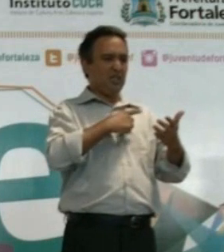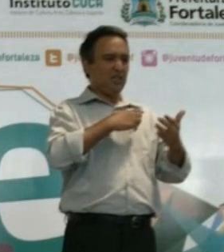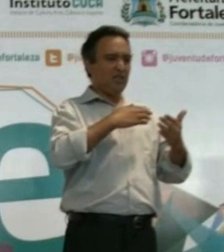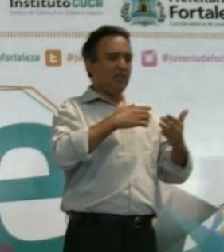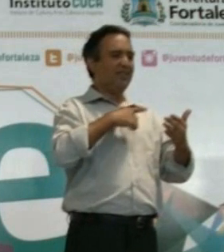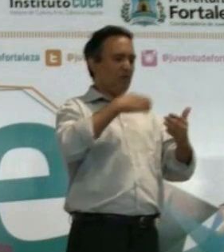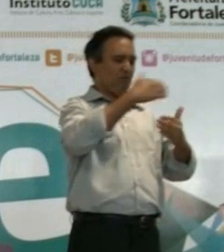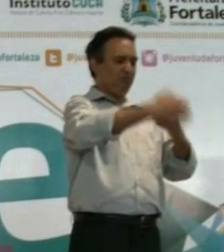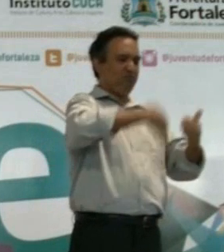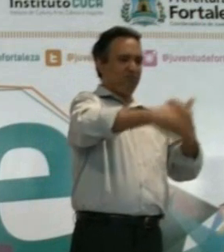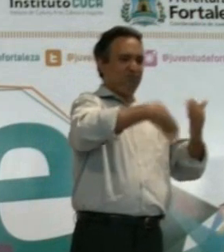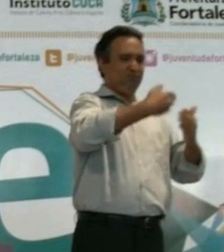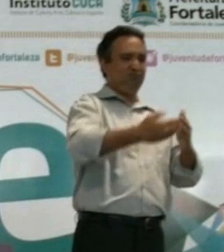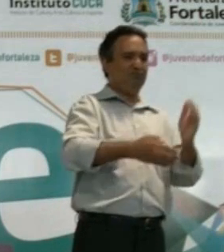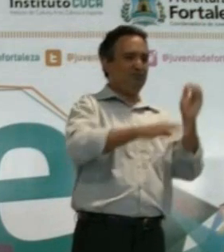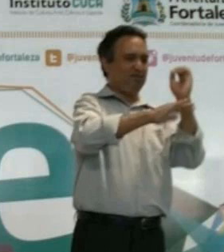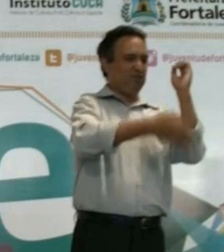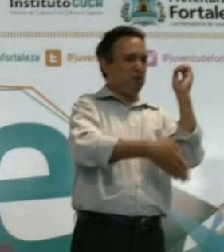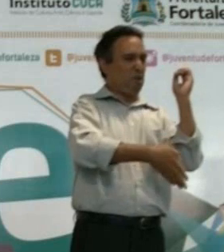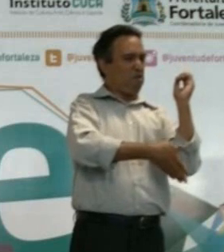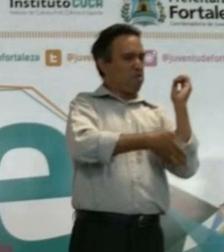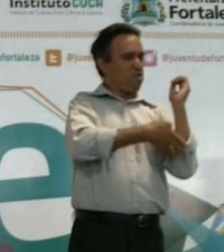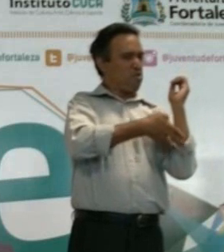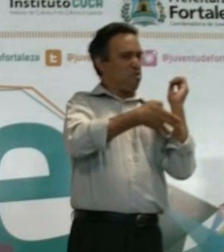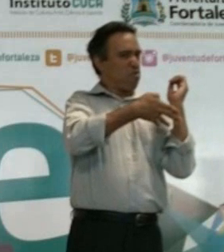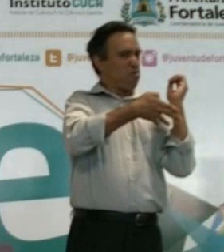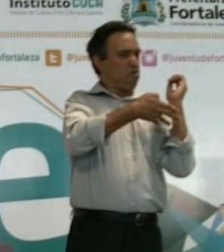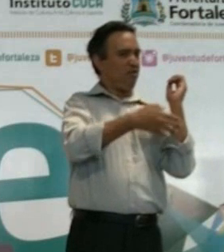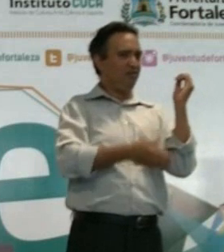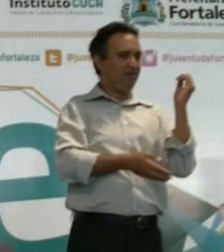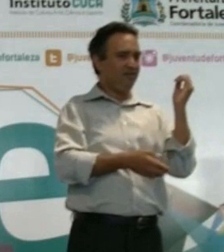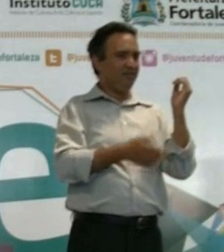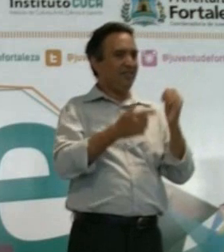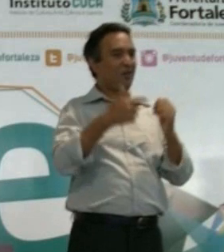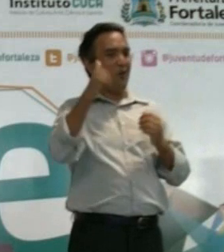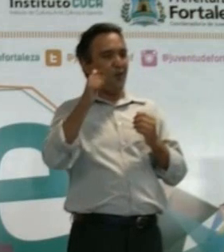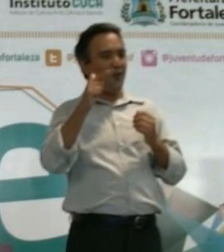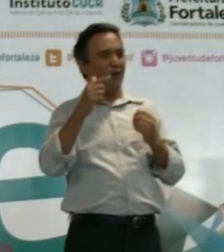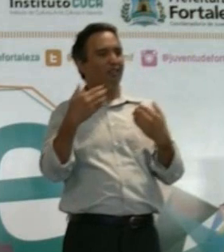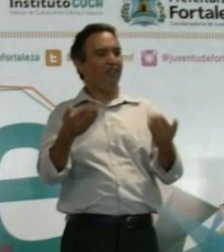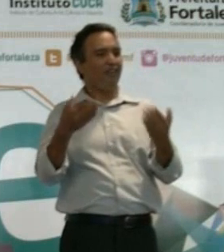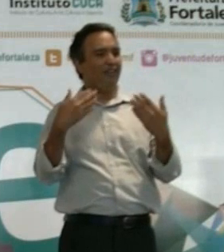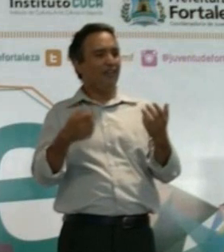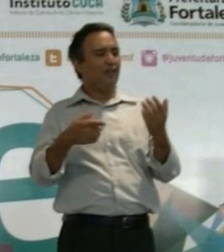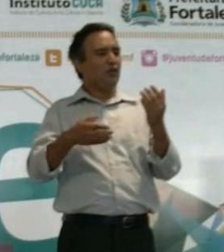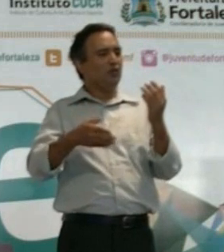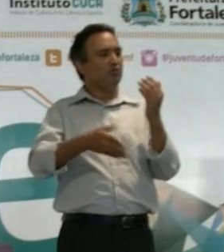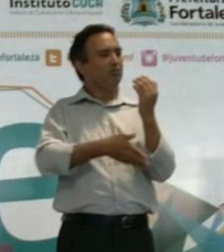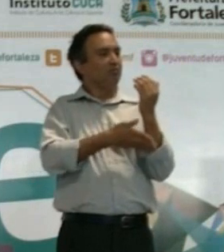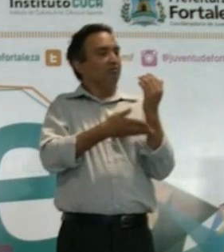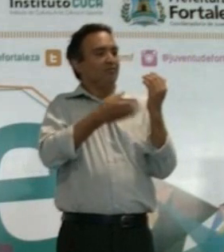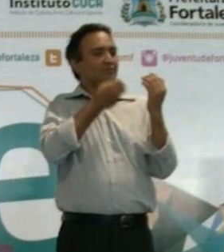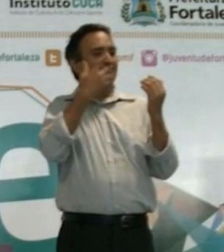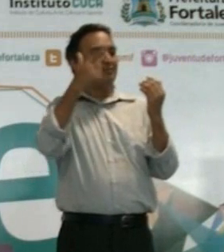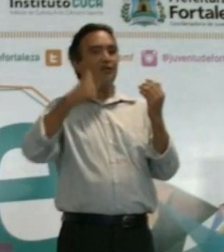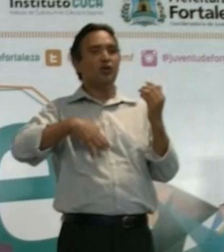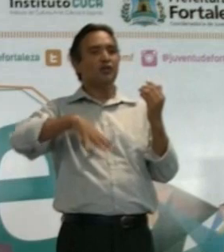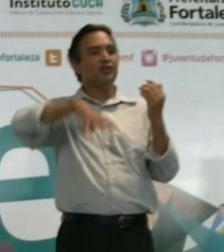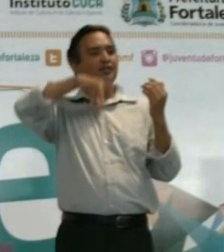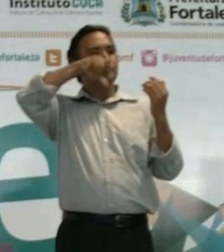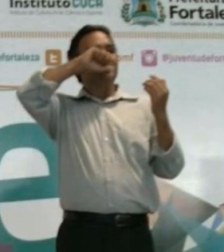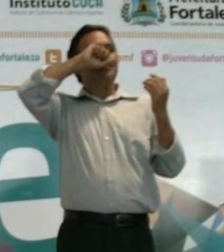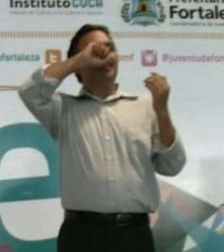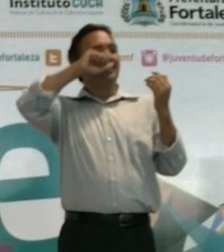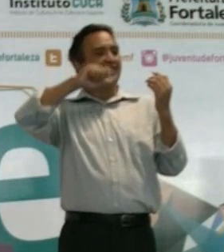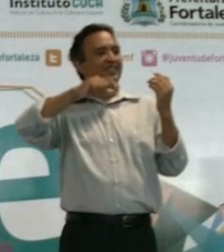que arranha a bunda e o que não arranha a bunda, né? Ou seja, aquele papelzinho assim, bem, tem um até com cheiro, cheirinho bom, para o cara limpar, deixar a